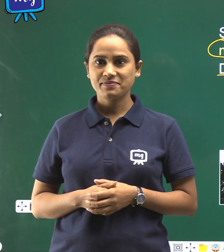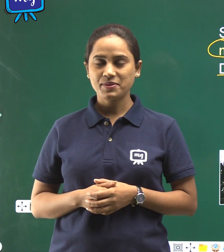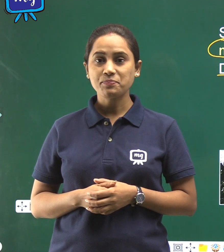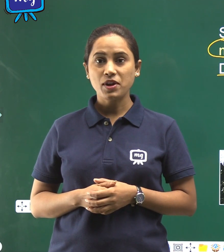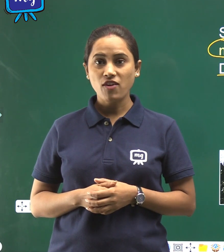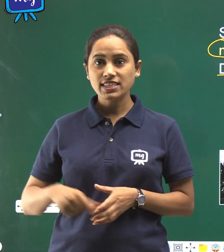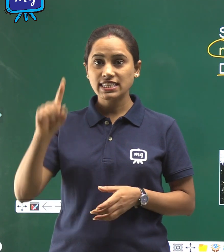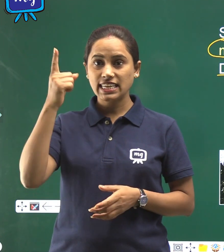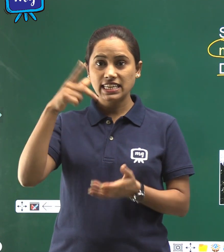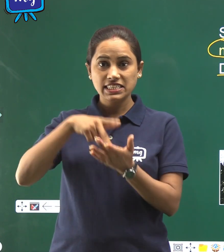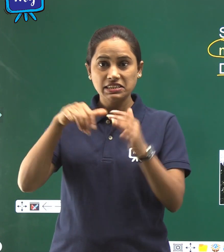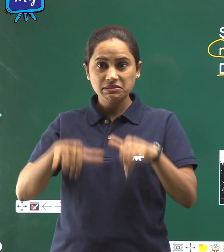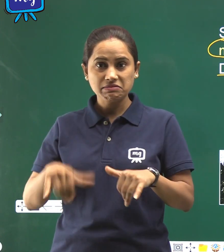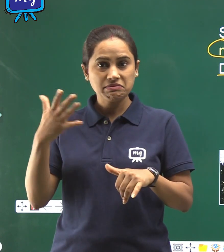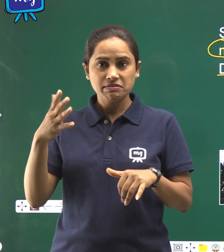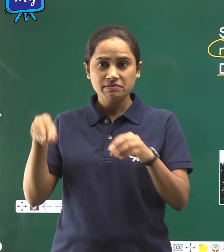प्रवासी,